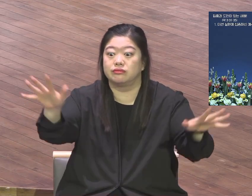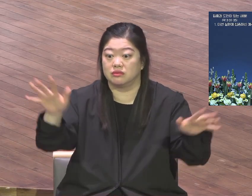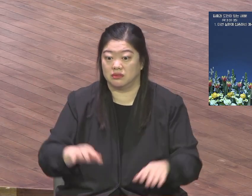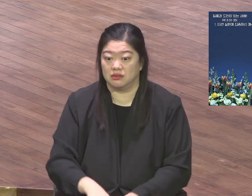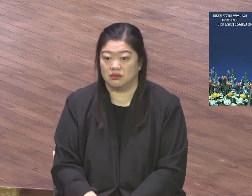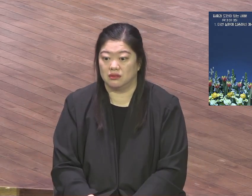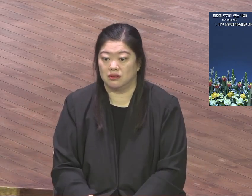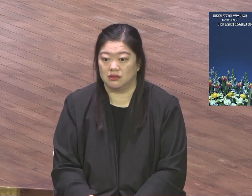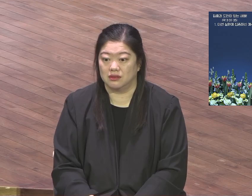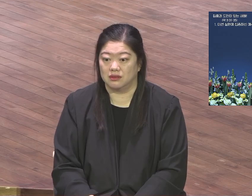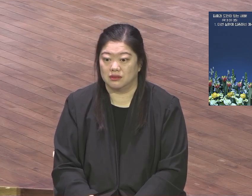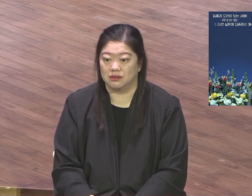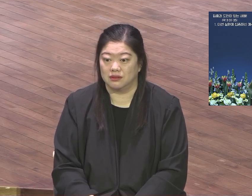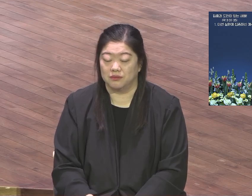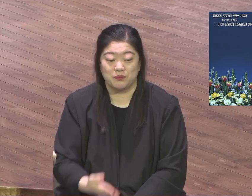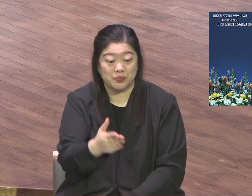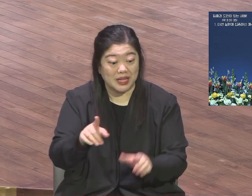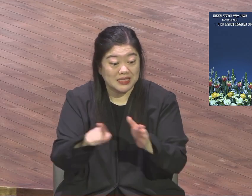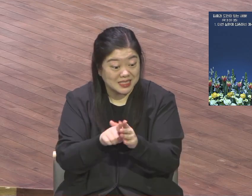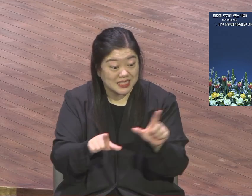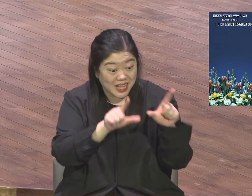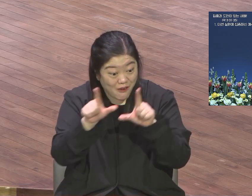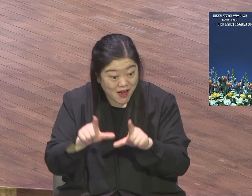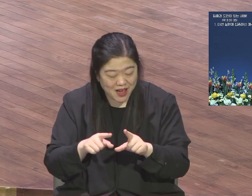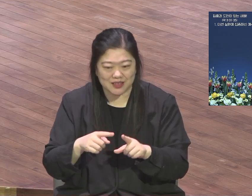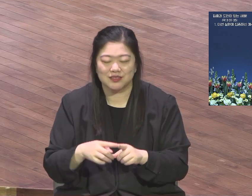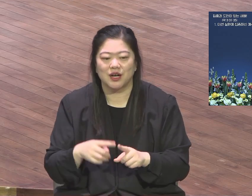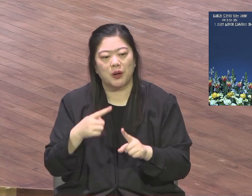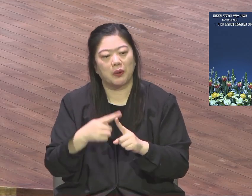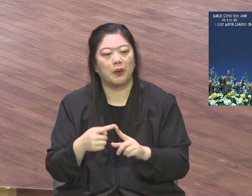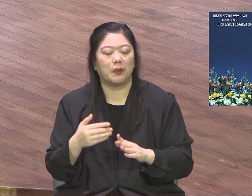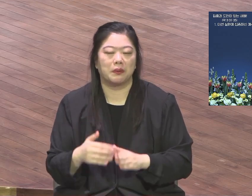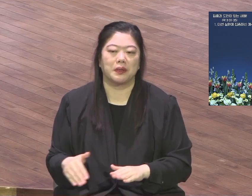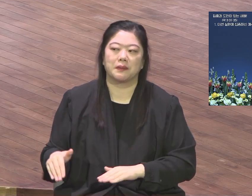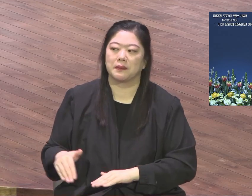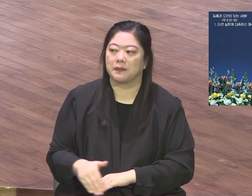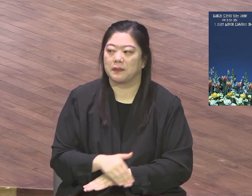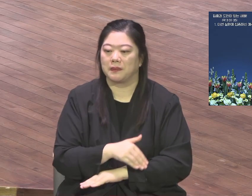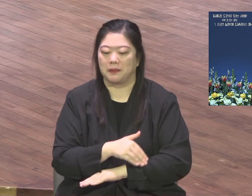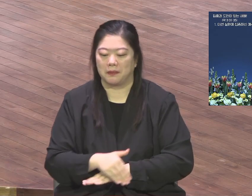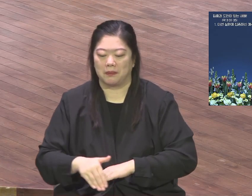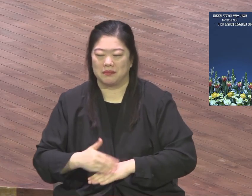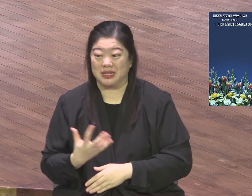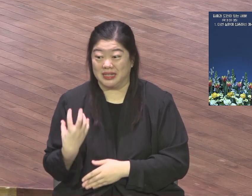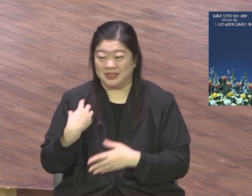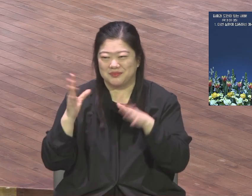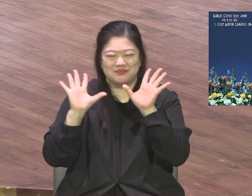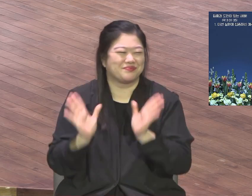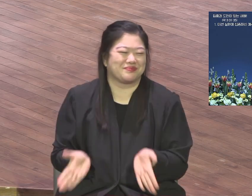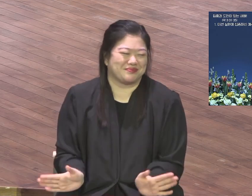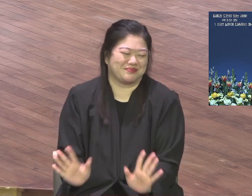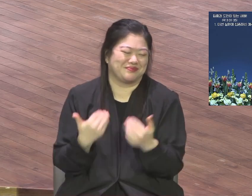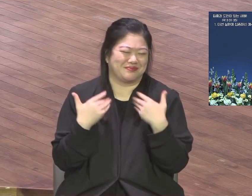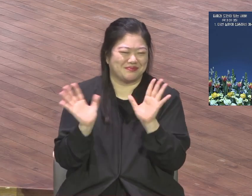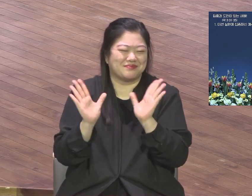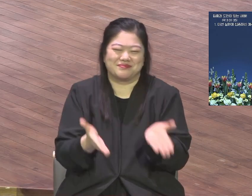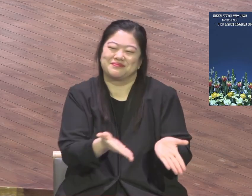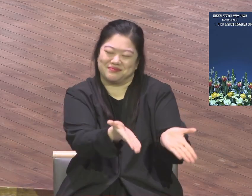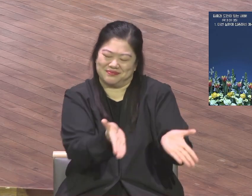적당히 신앙생활을 하고 막 적당히 믿고 막 적당히 이렇게 교회를 다니면 이런 말 안